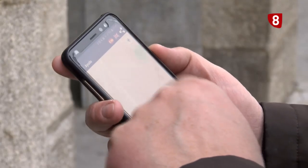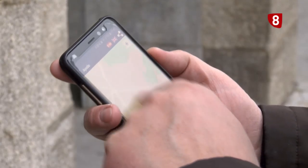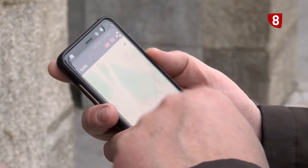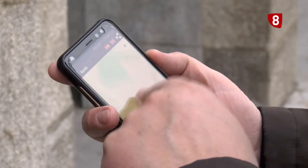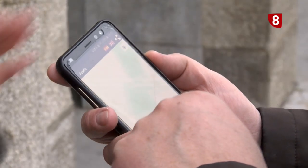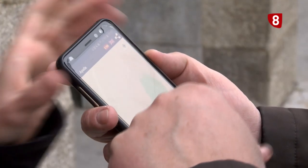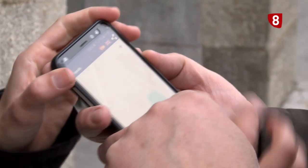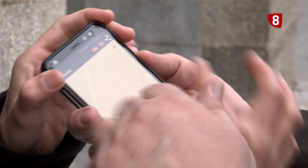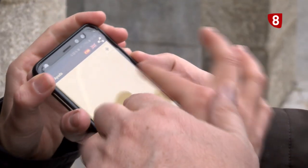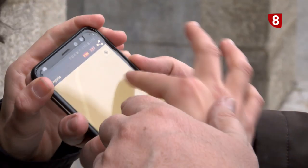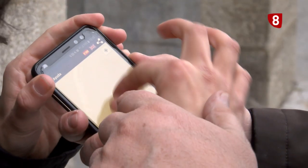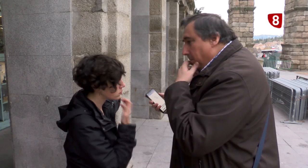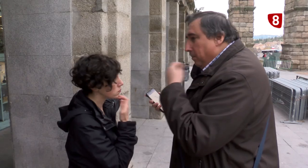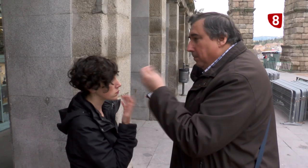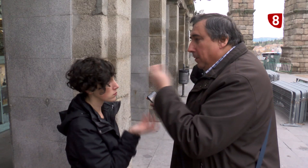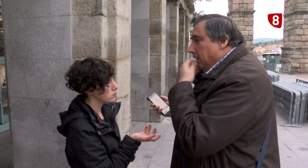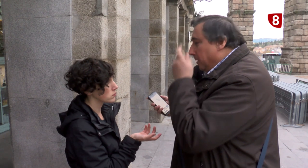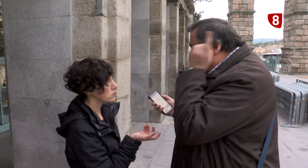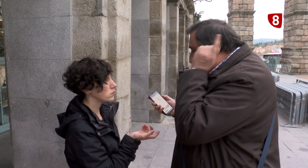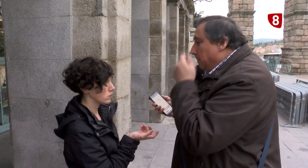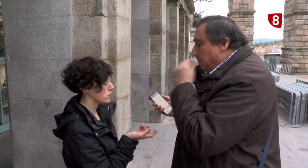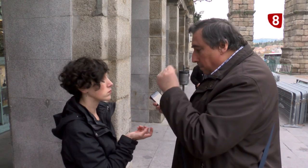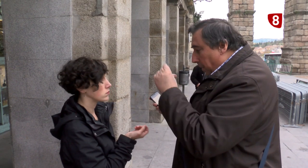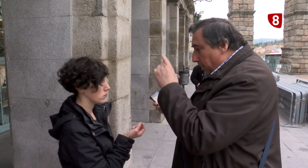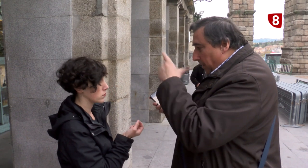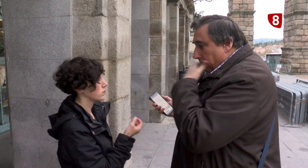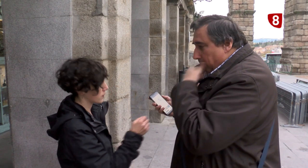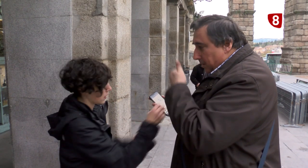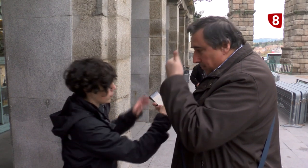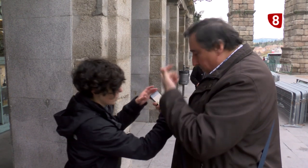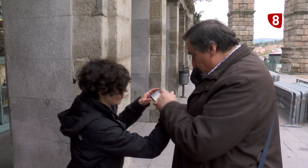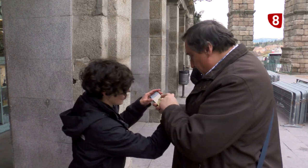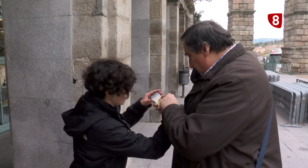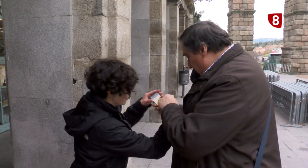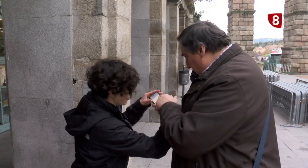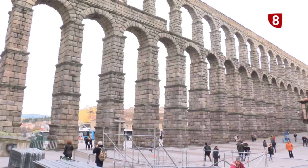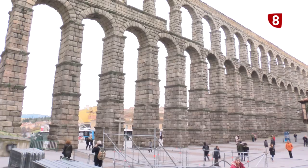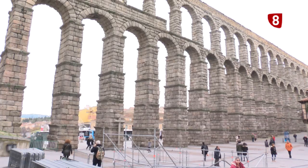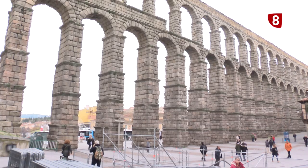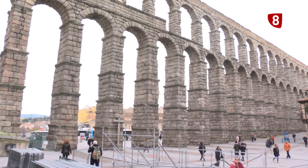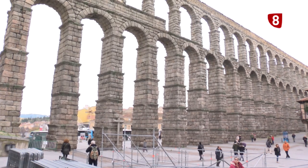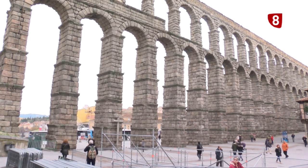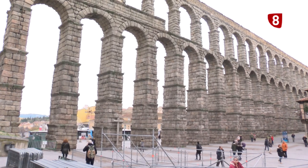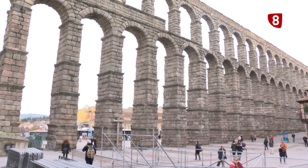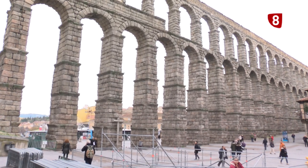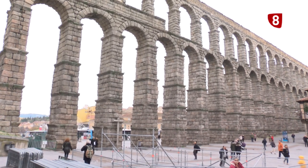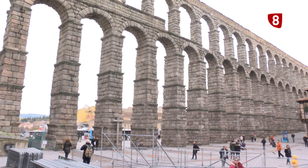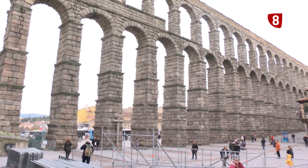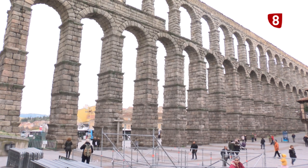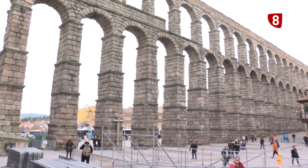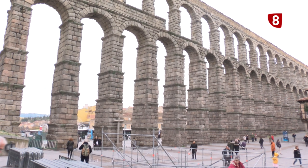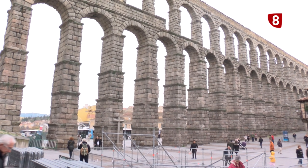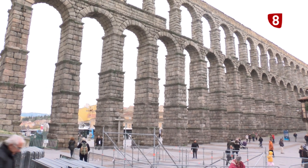bien que le preguntasen a las personas que museos se pueden incluir qué cosas se podría mejorar de la aplicación entonces por ejemplo